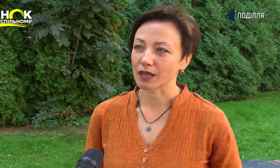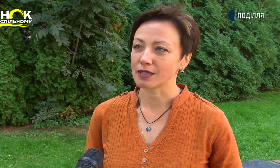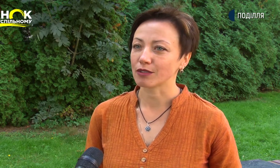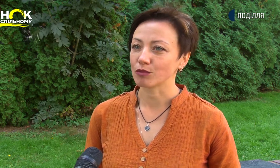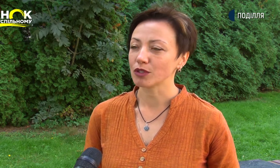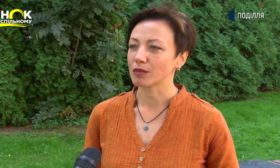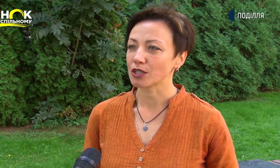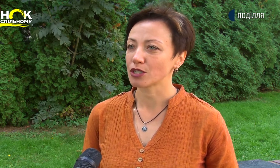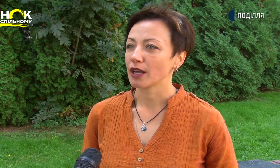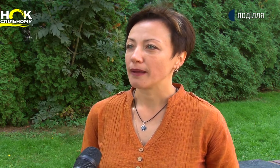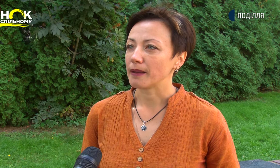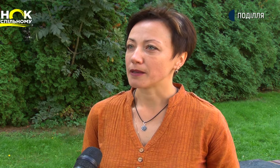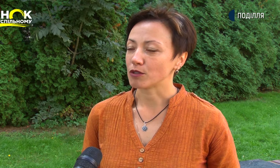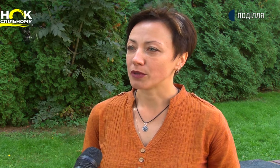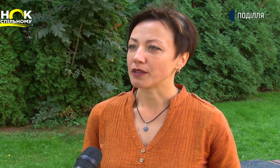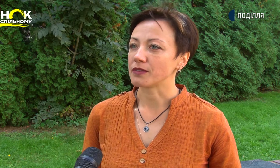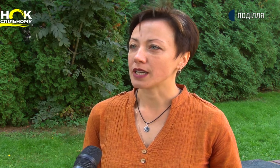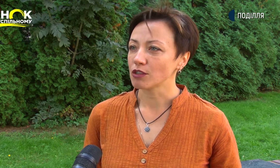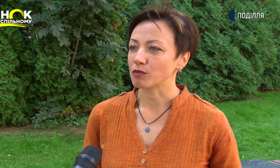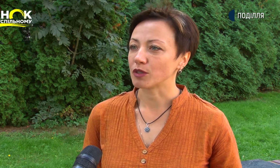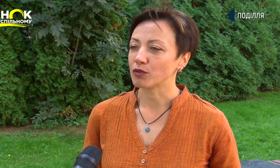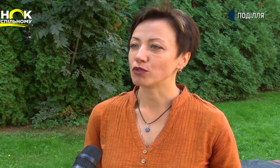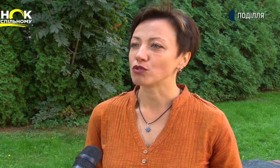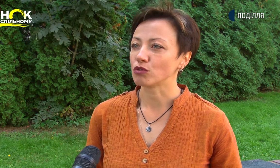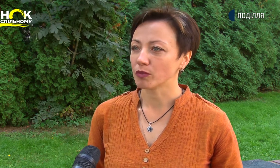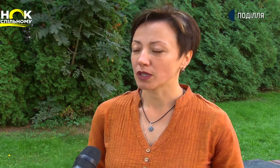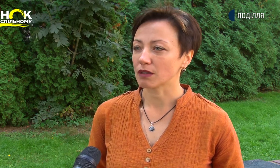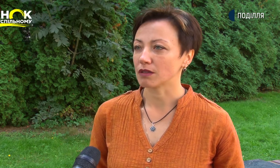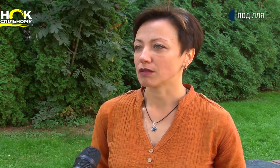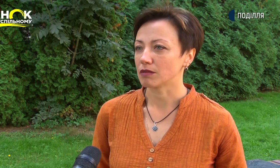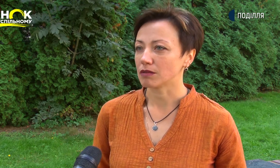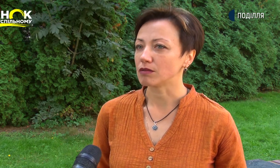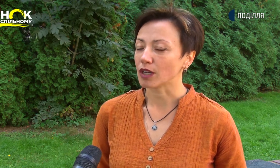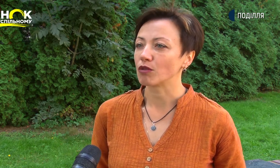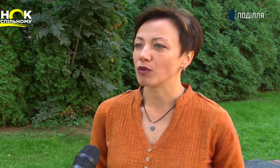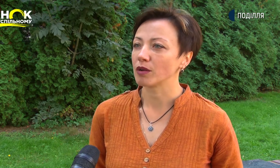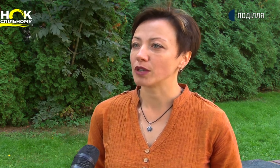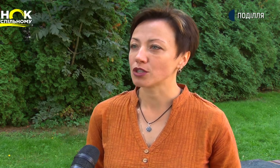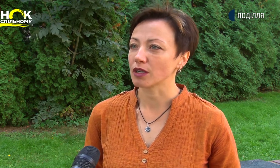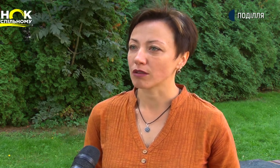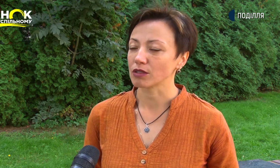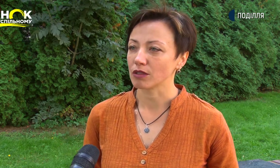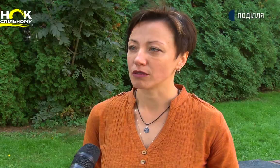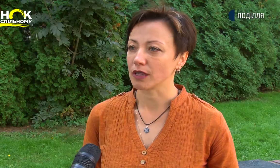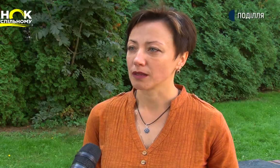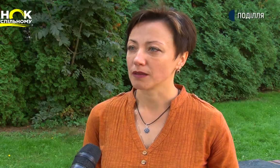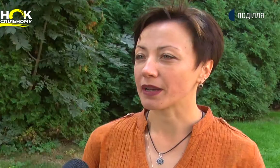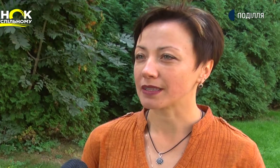реакції, тому ти маєш зробити все, щоб ти був доступний якомога більшій кількості людей.